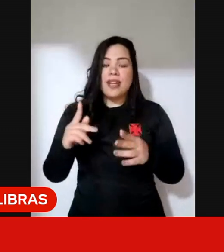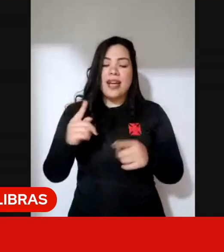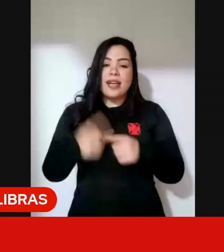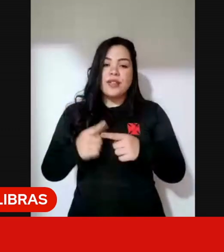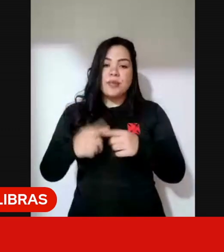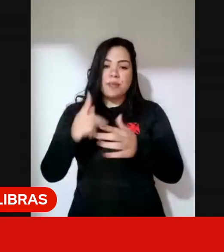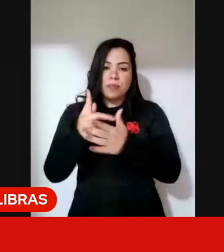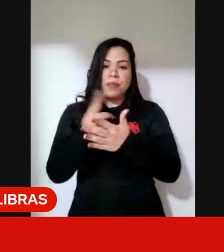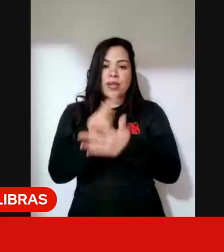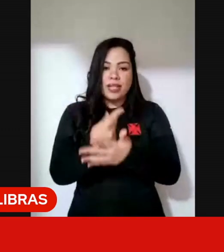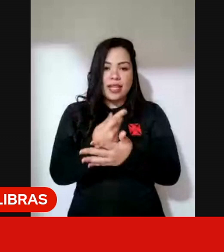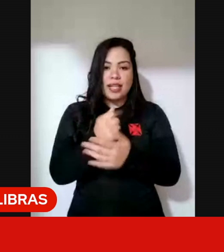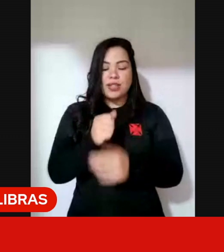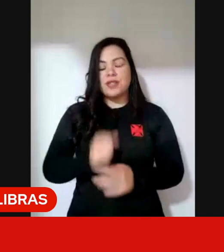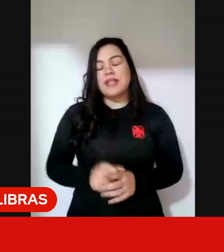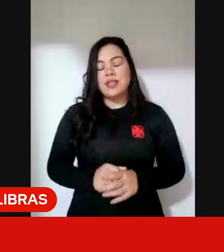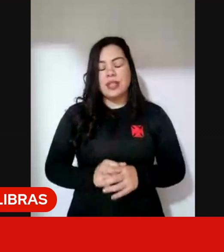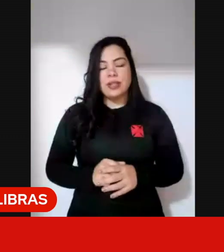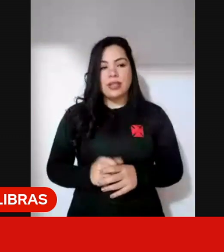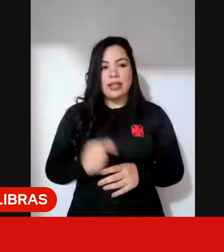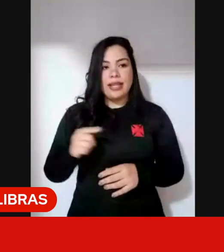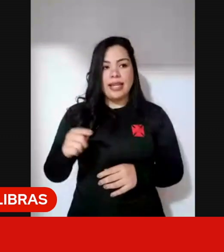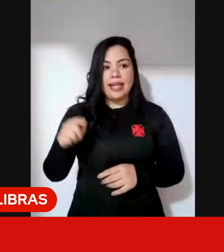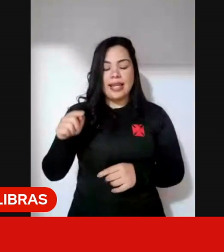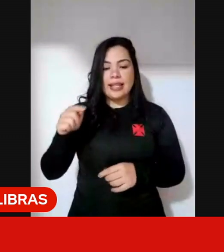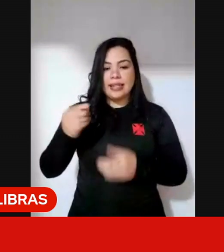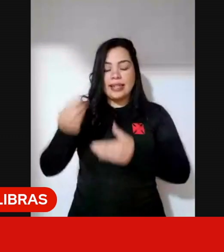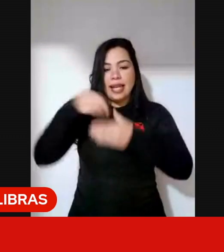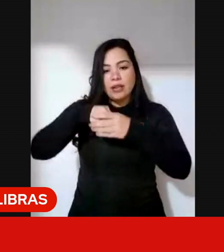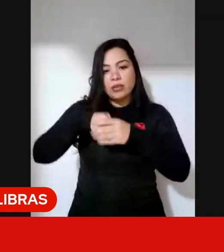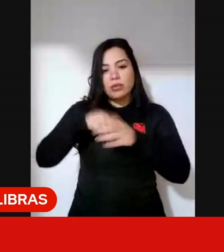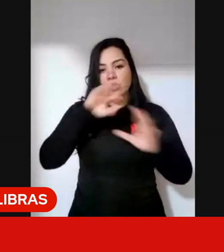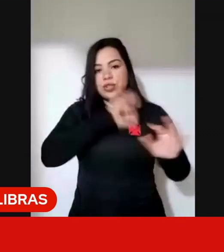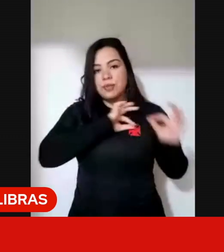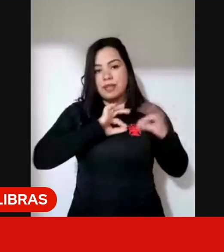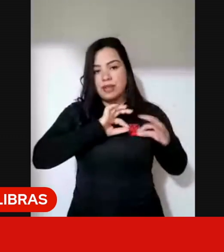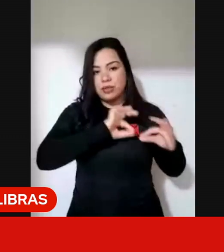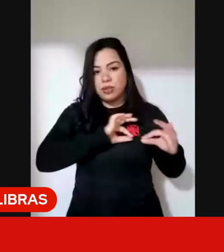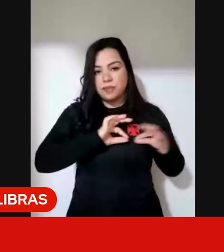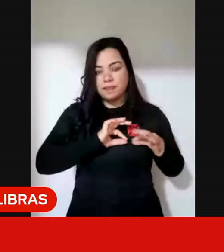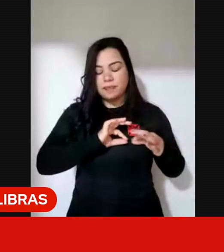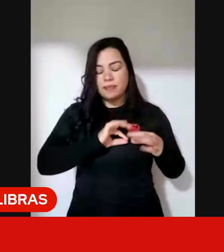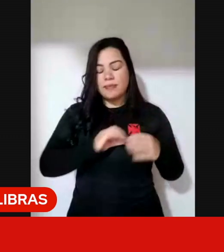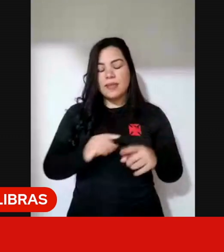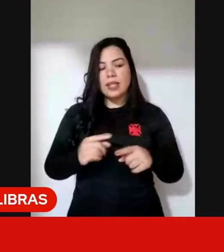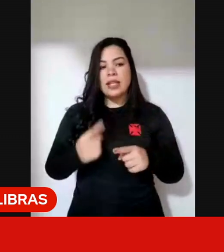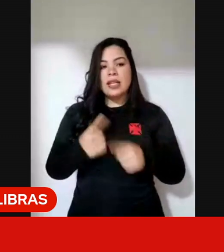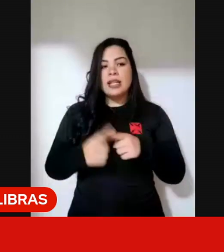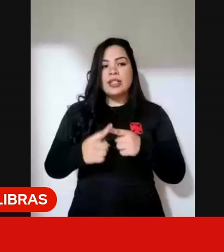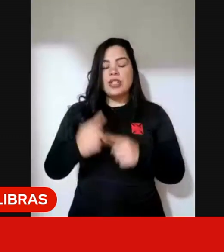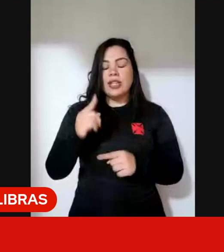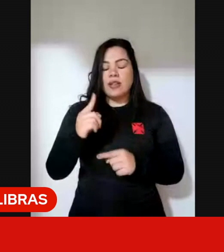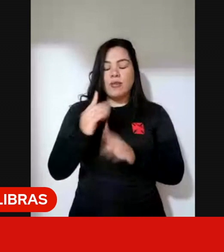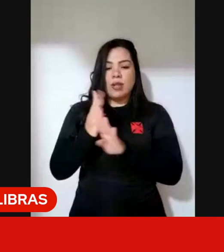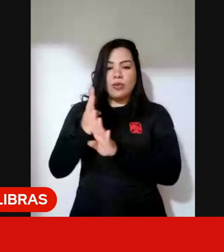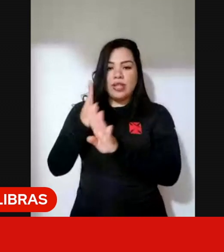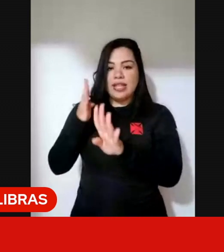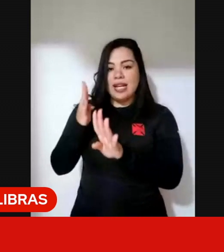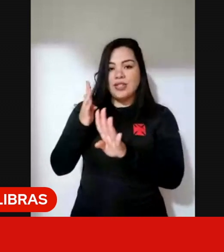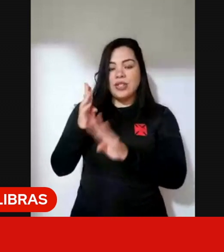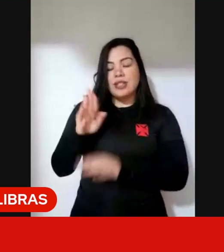é diferente porque é da igreja adventista. E dentro do desbravador tinha